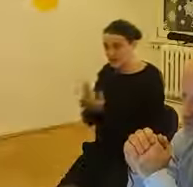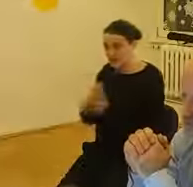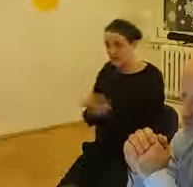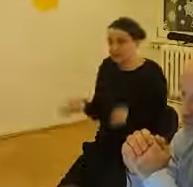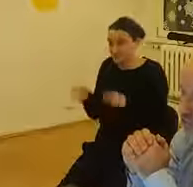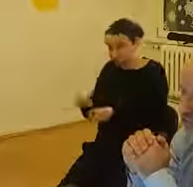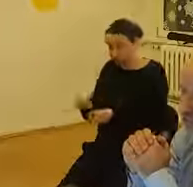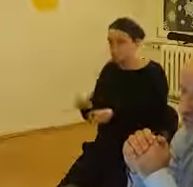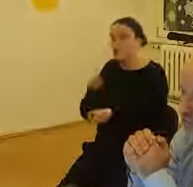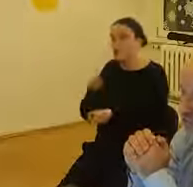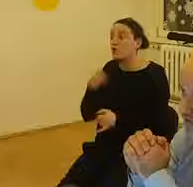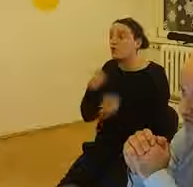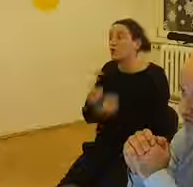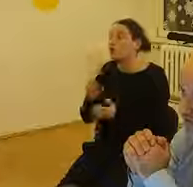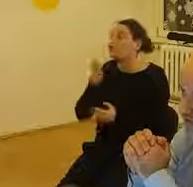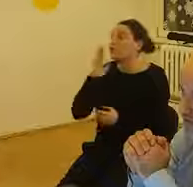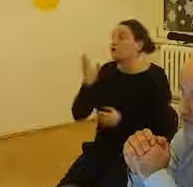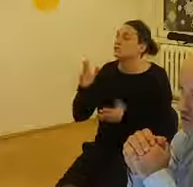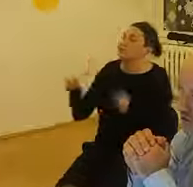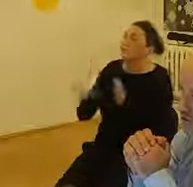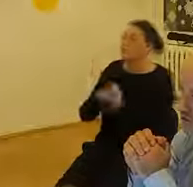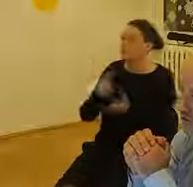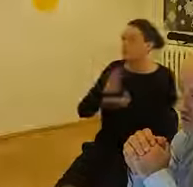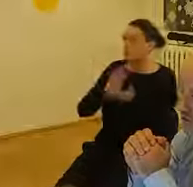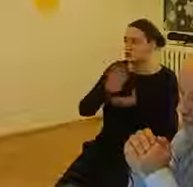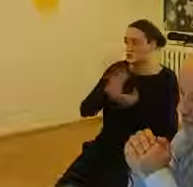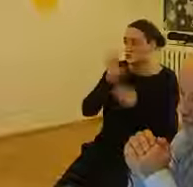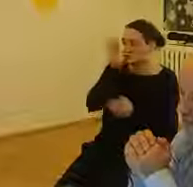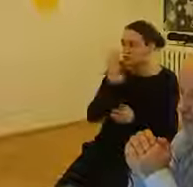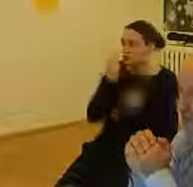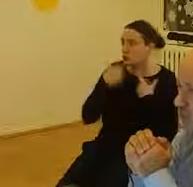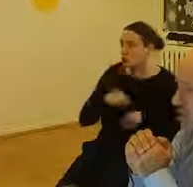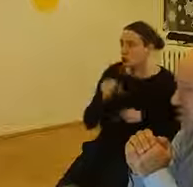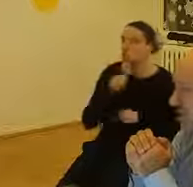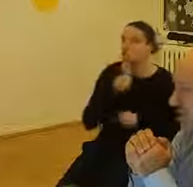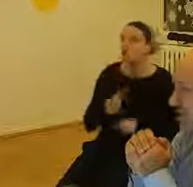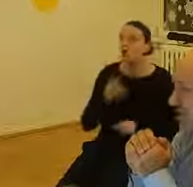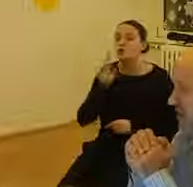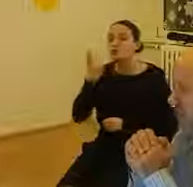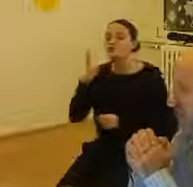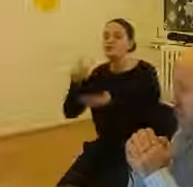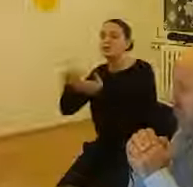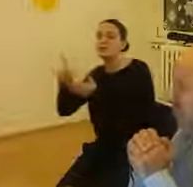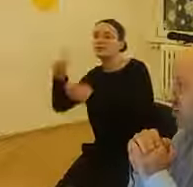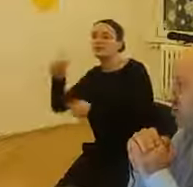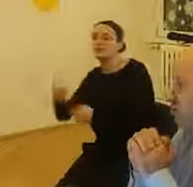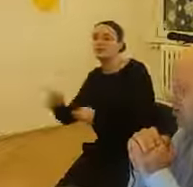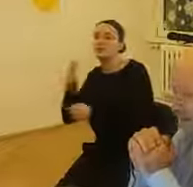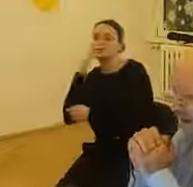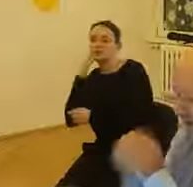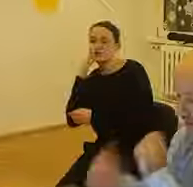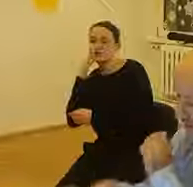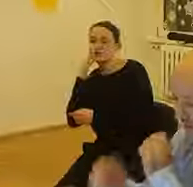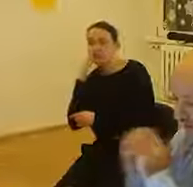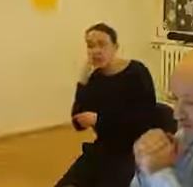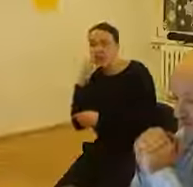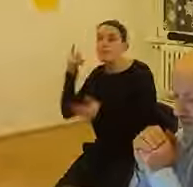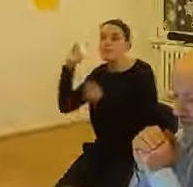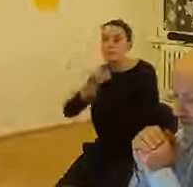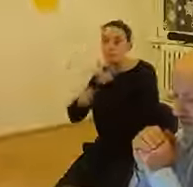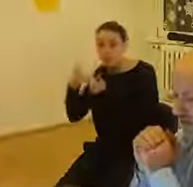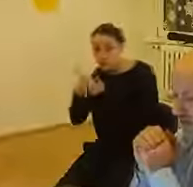przy frekwencji do 14% budżet będzie wynosił 12 zł na mieszkańca, co w przeliczeniu na, jak